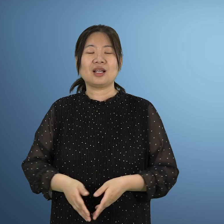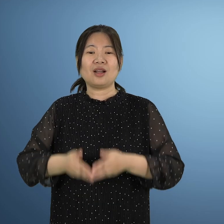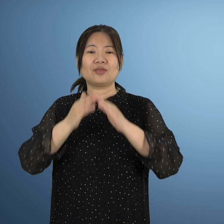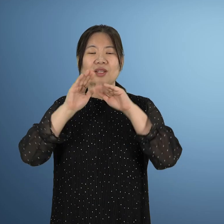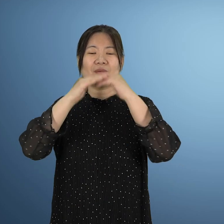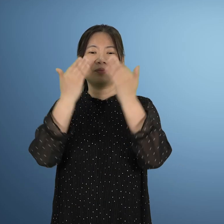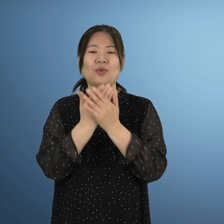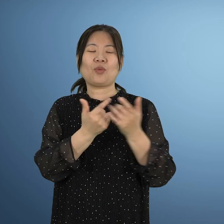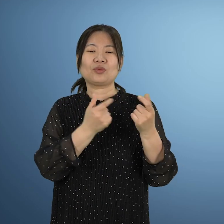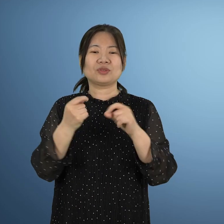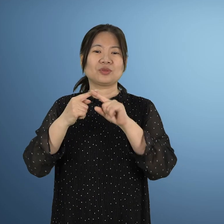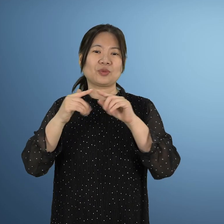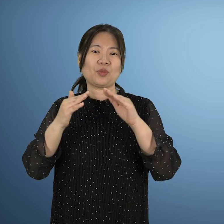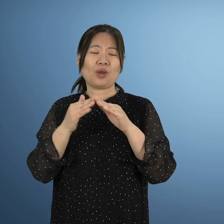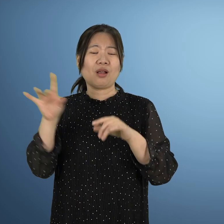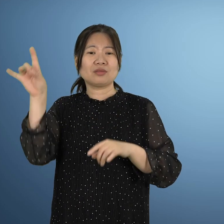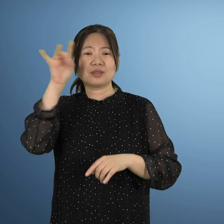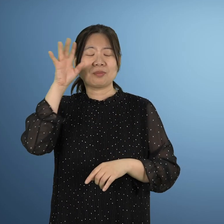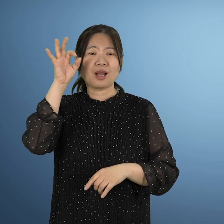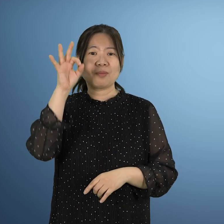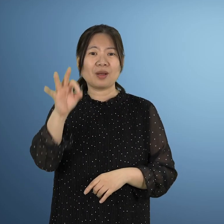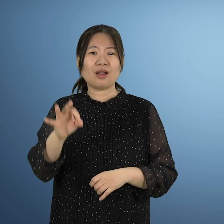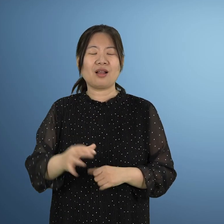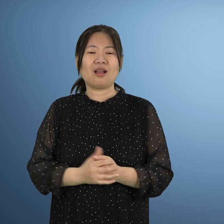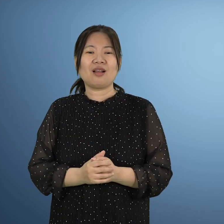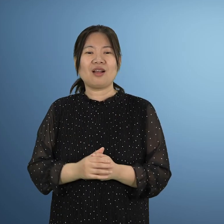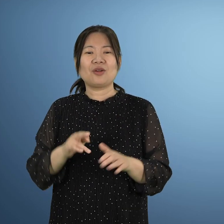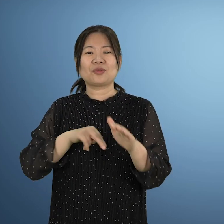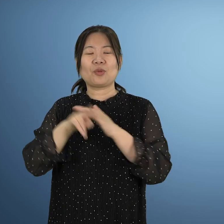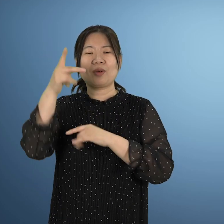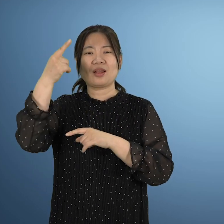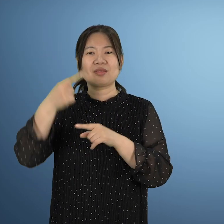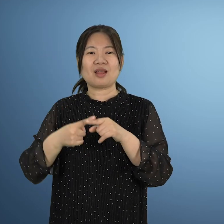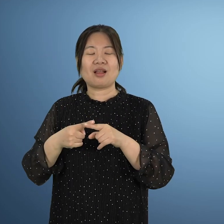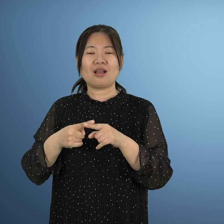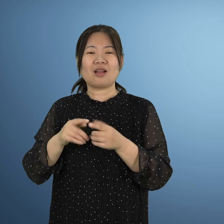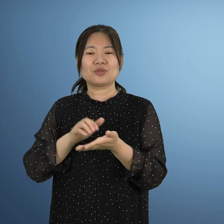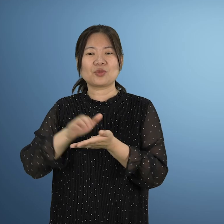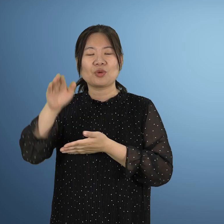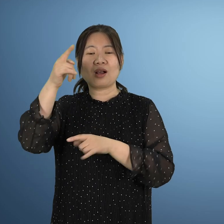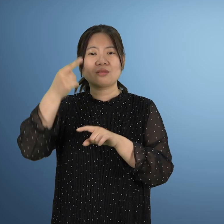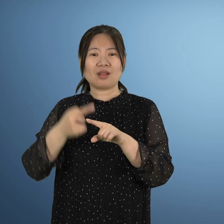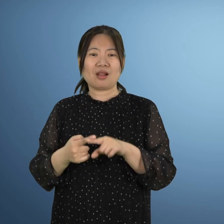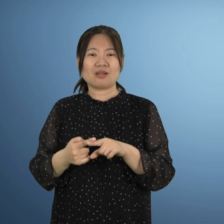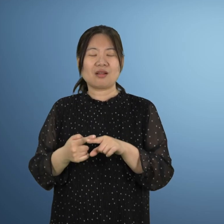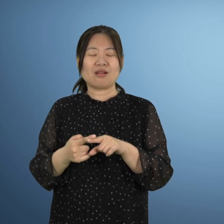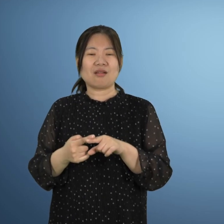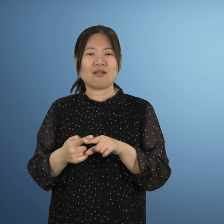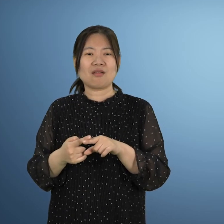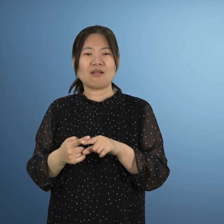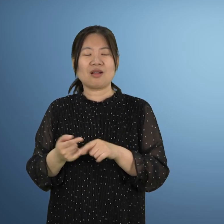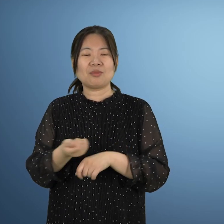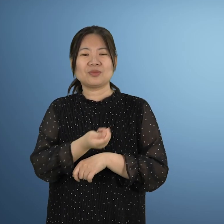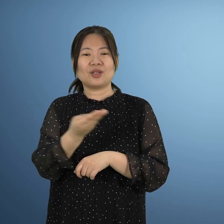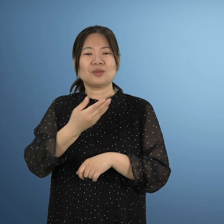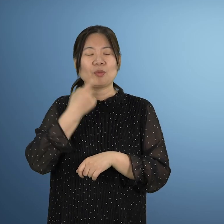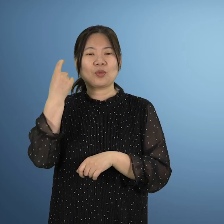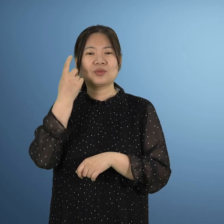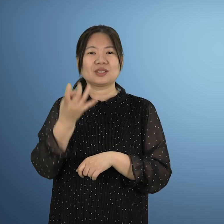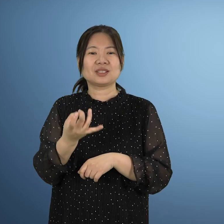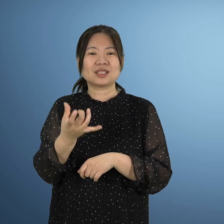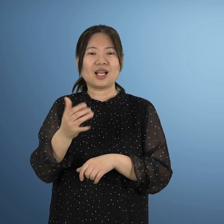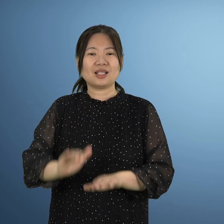설립된 모든 교회들이 뜻밖에도 도망다니다가 쫓겨가다가 뿌려진 복음의 씨가